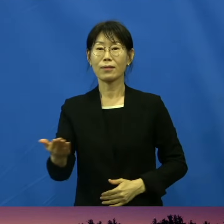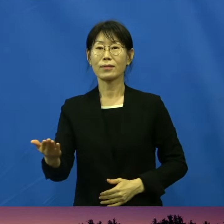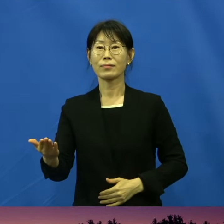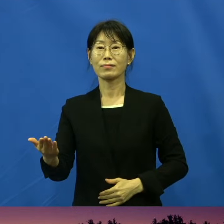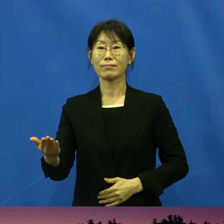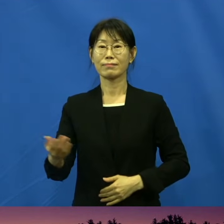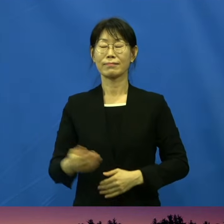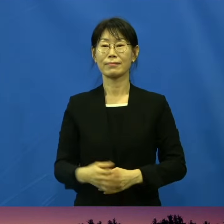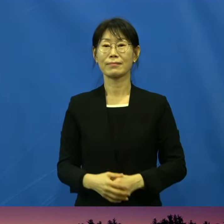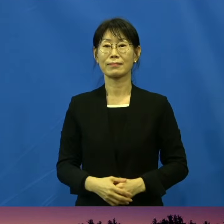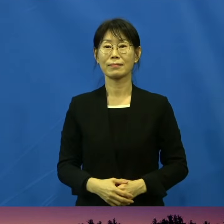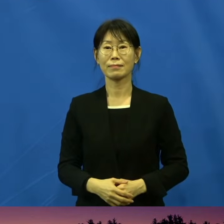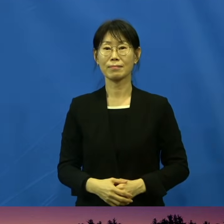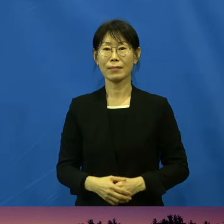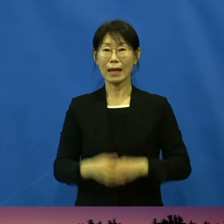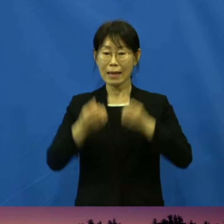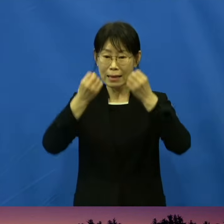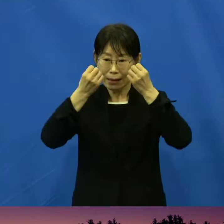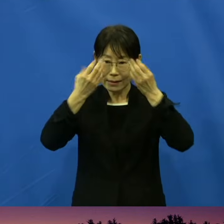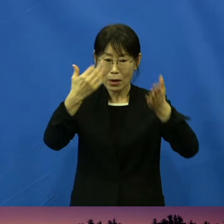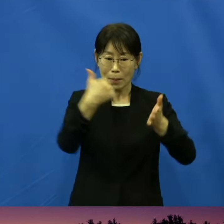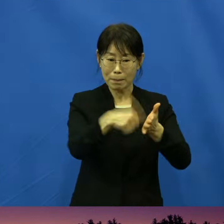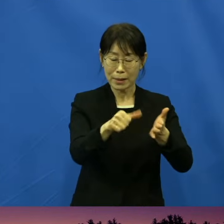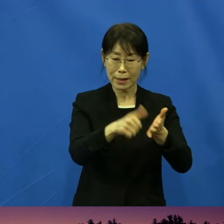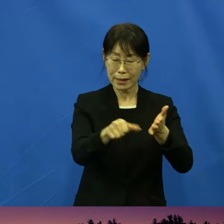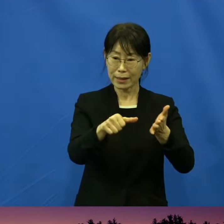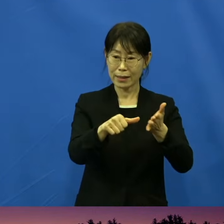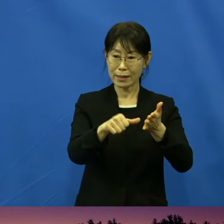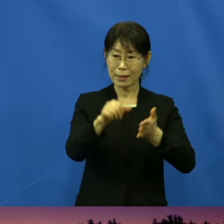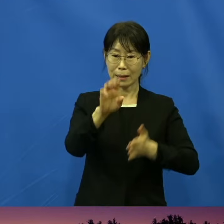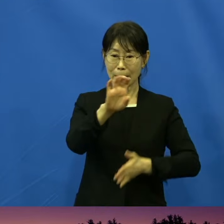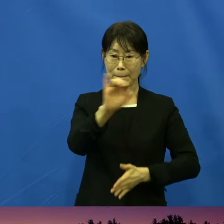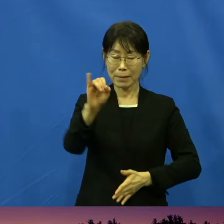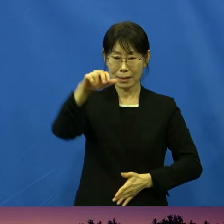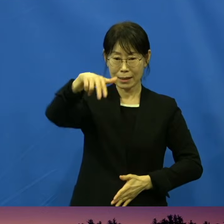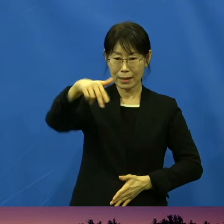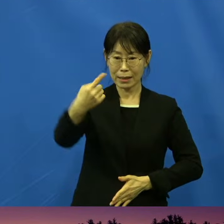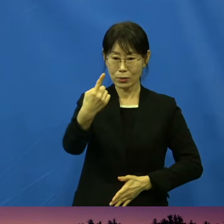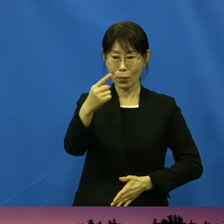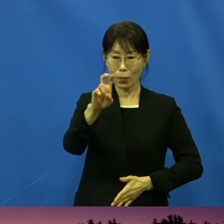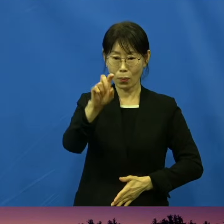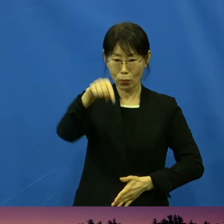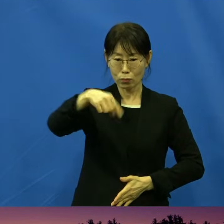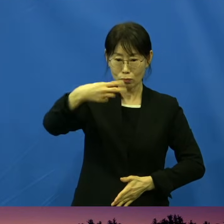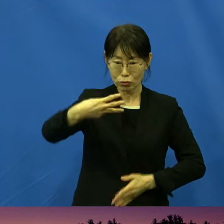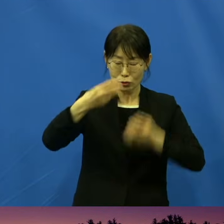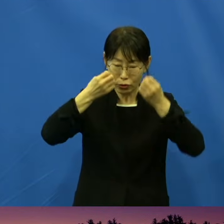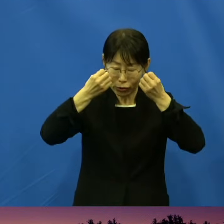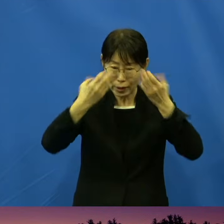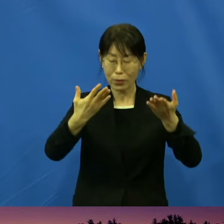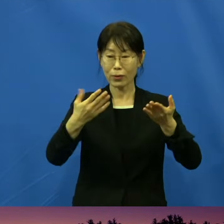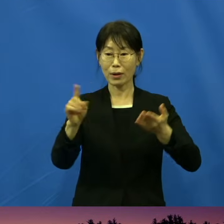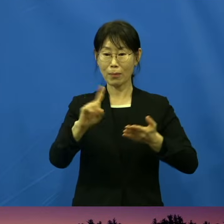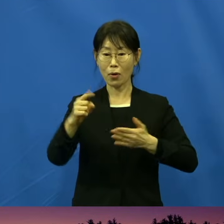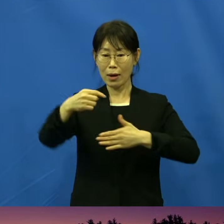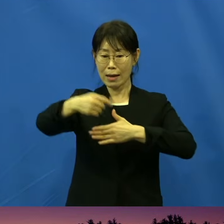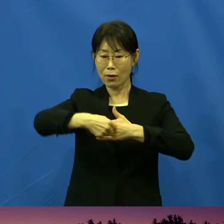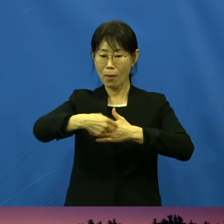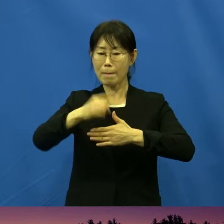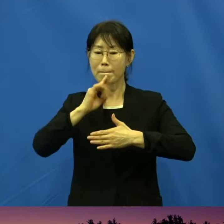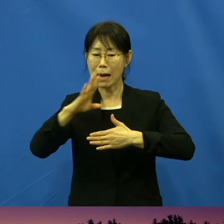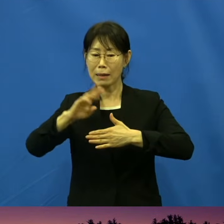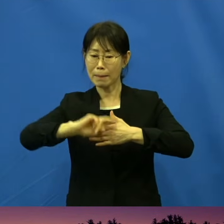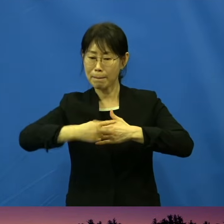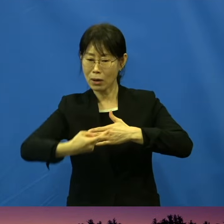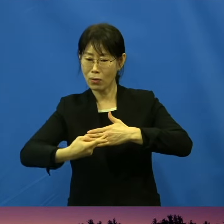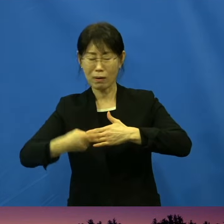여러분, 새로운 피조물이 된다는 이 말은 그냥 껍데기가 변화되는 걸 말하지 않아요. 본질적인 변화를 말하는